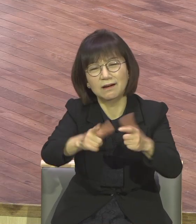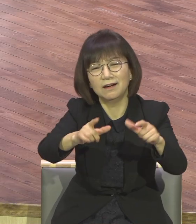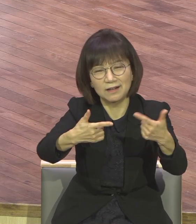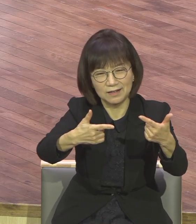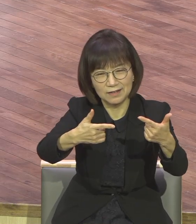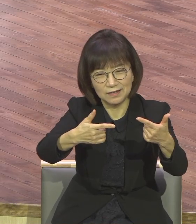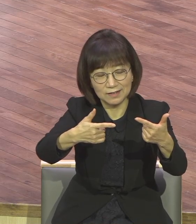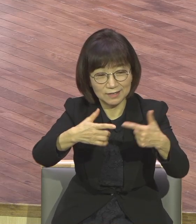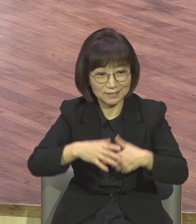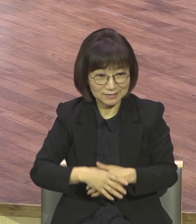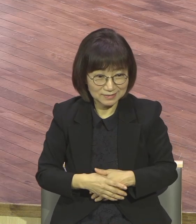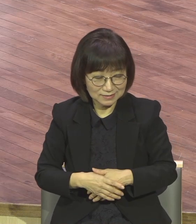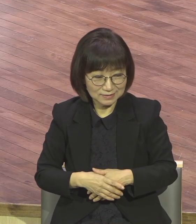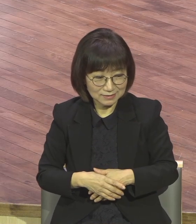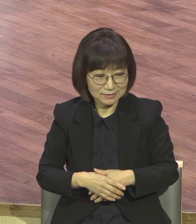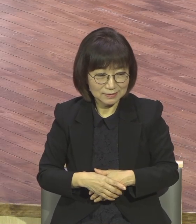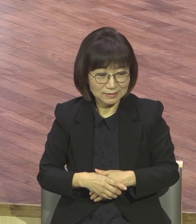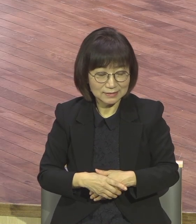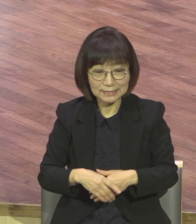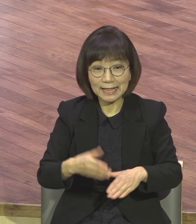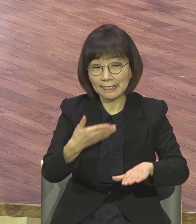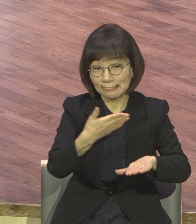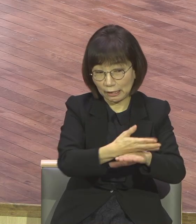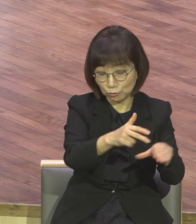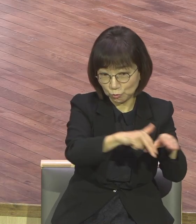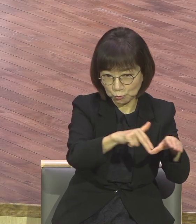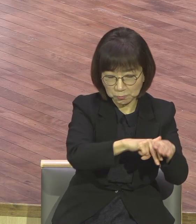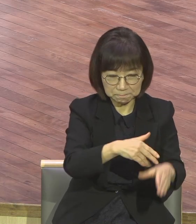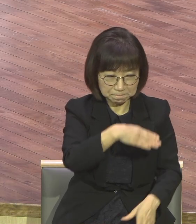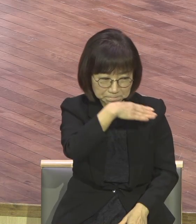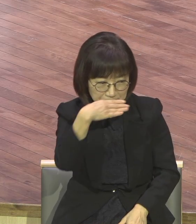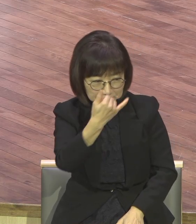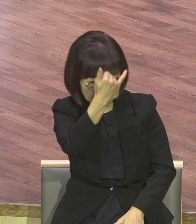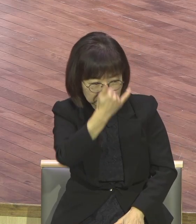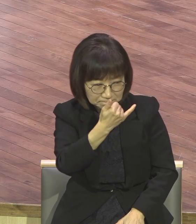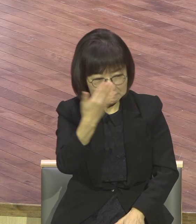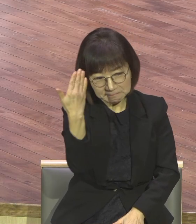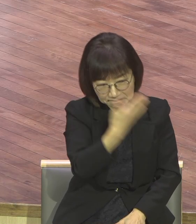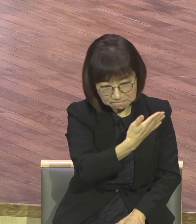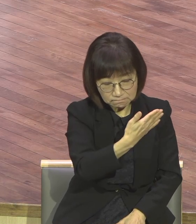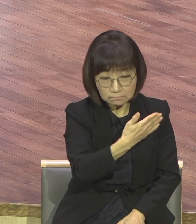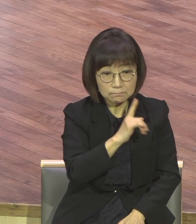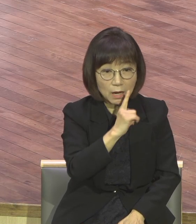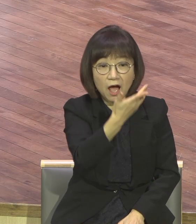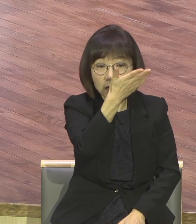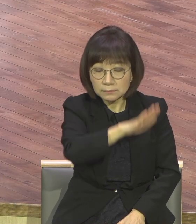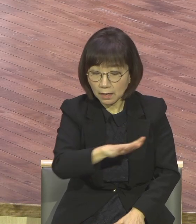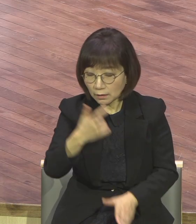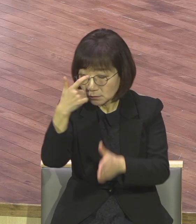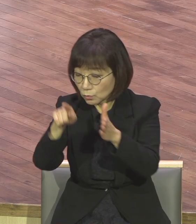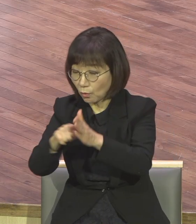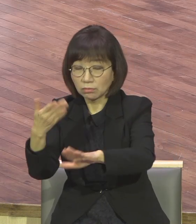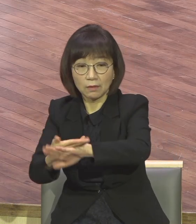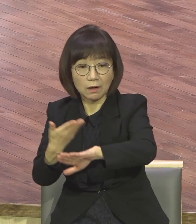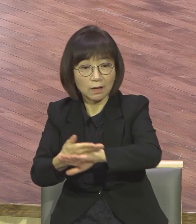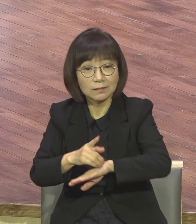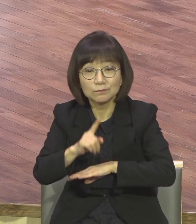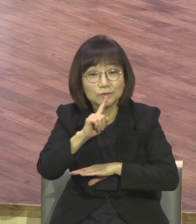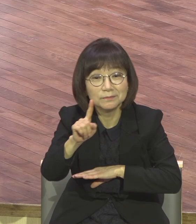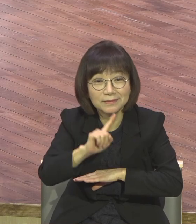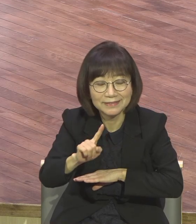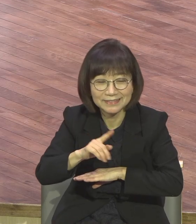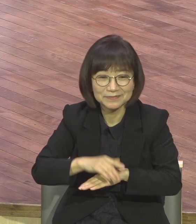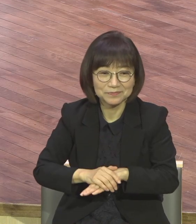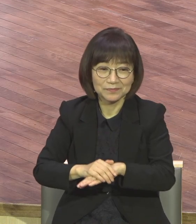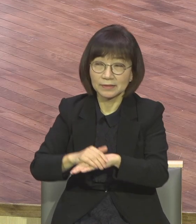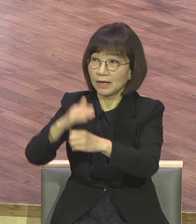아니에요. 다른 종교는 다 그래요. 그런데 기독교는 아니에요. 본질적으로 하나님